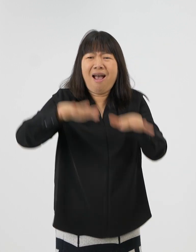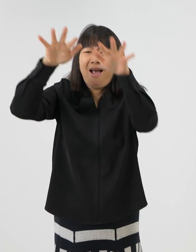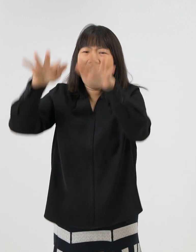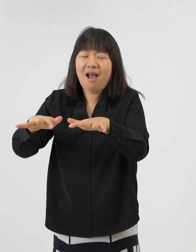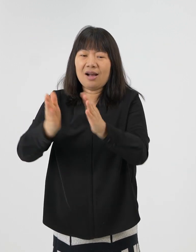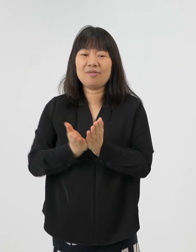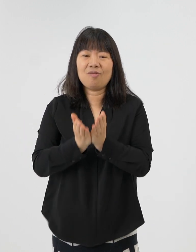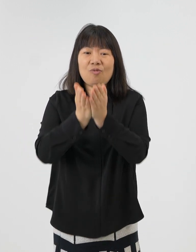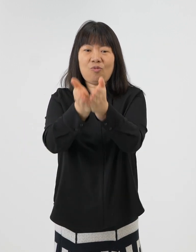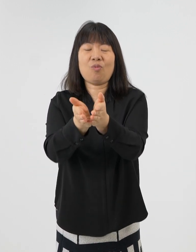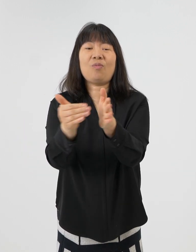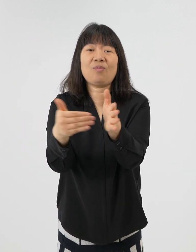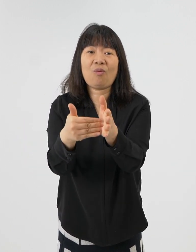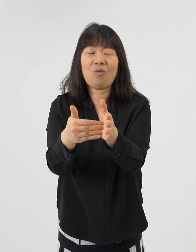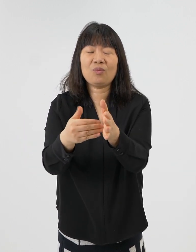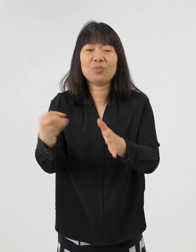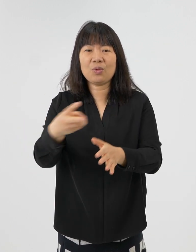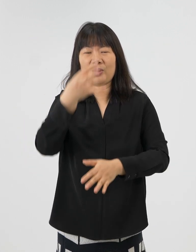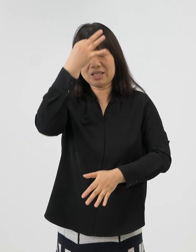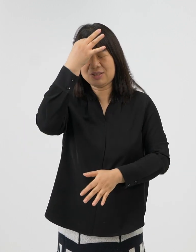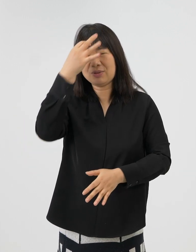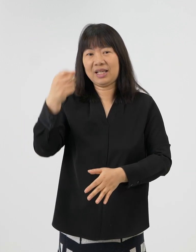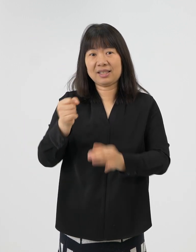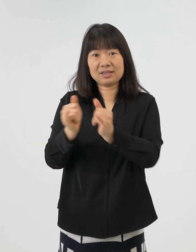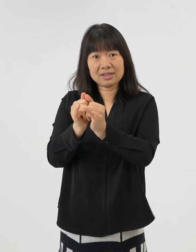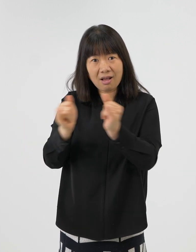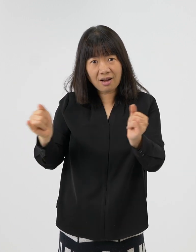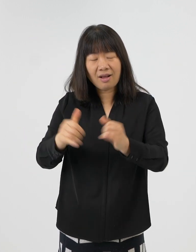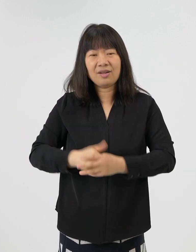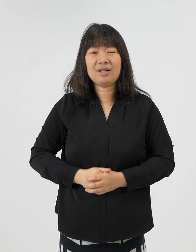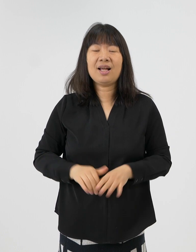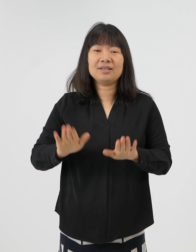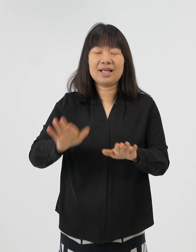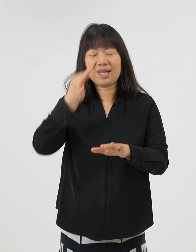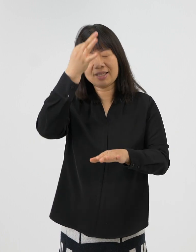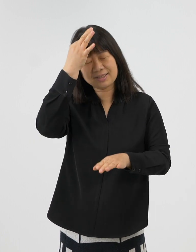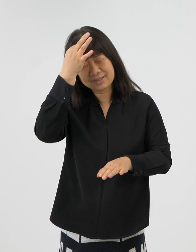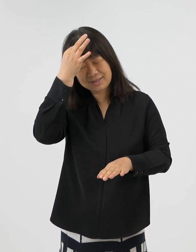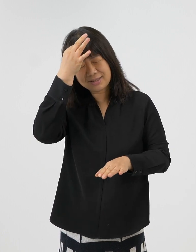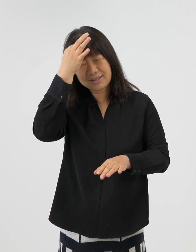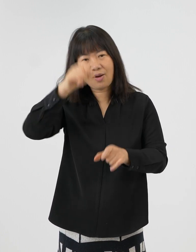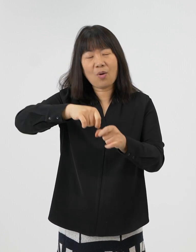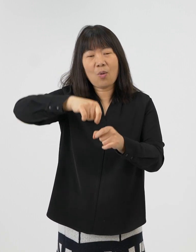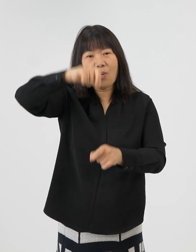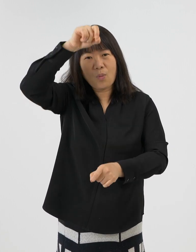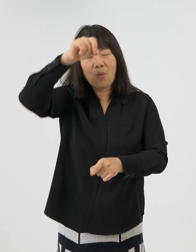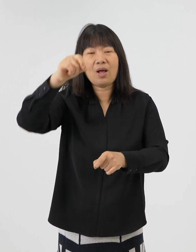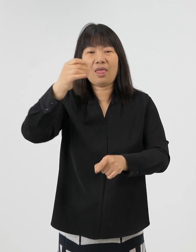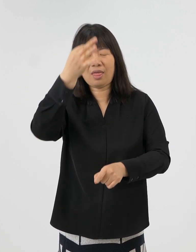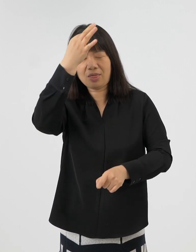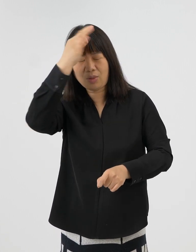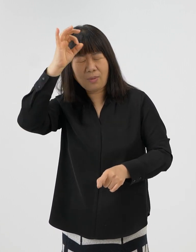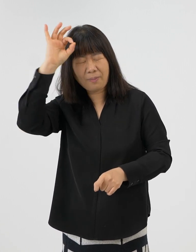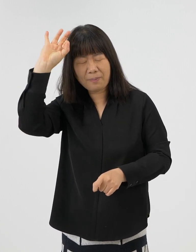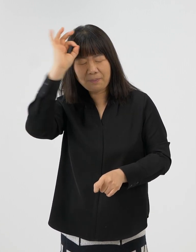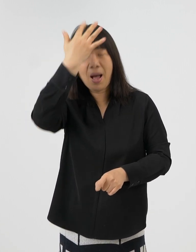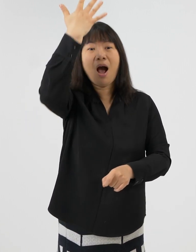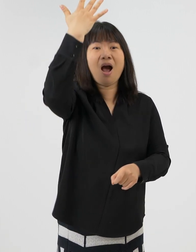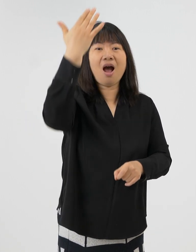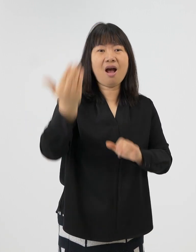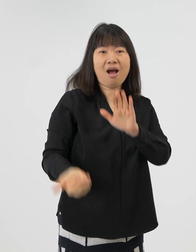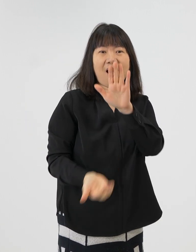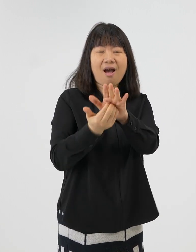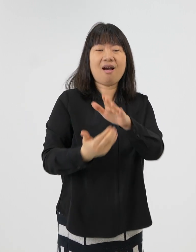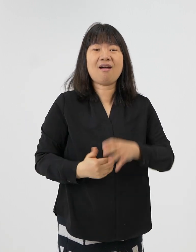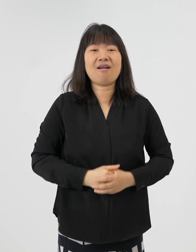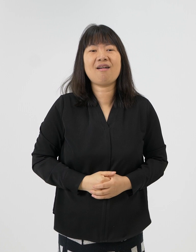또 어떤 기술을 갖고 있던 기술자가 이제 그 기술이 오랜 세월이 걸쳐서